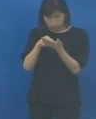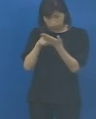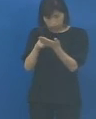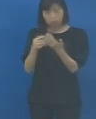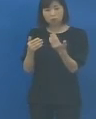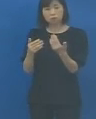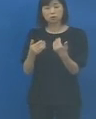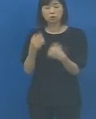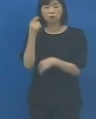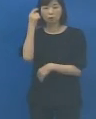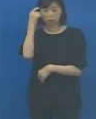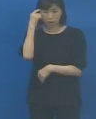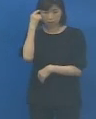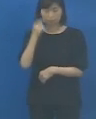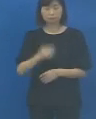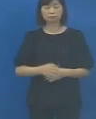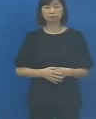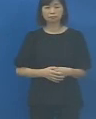思っています。